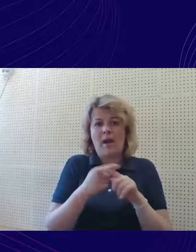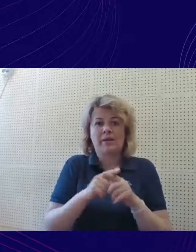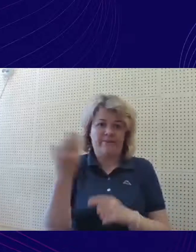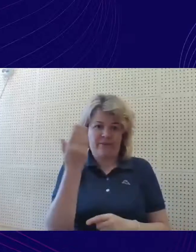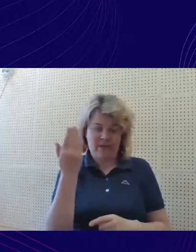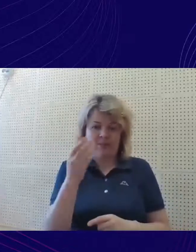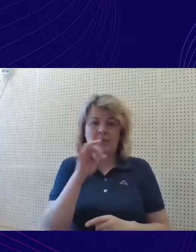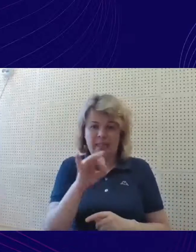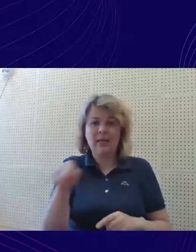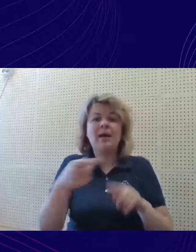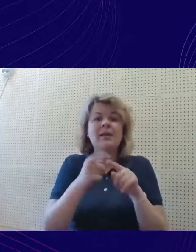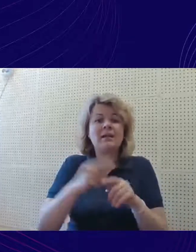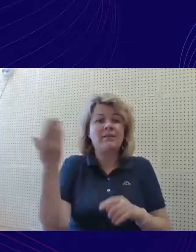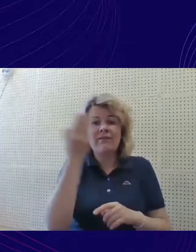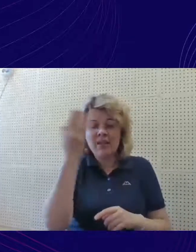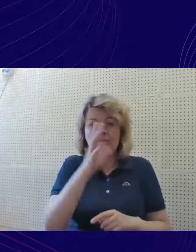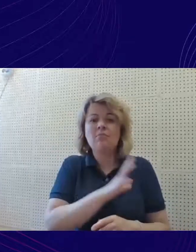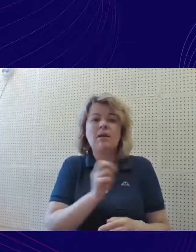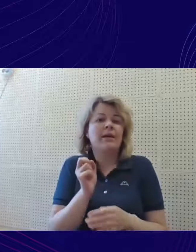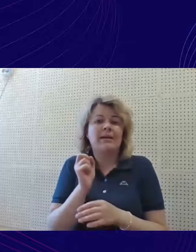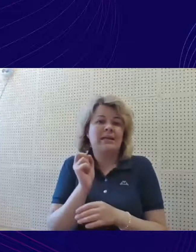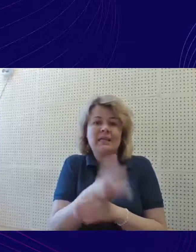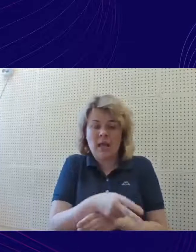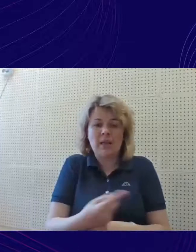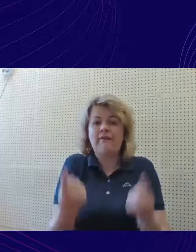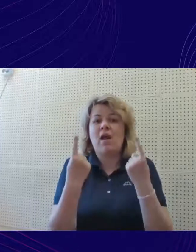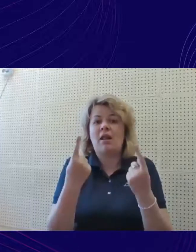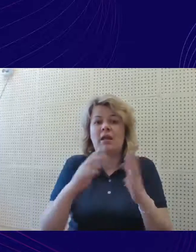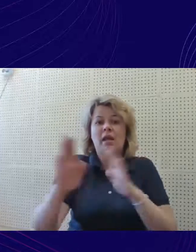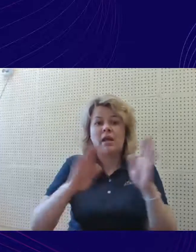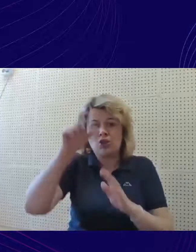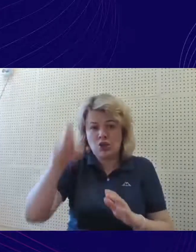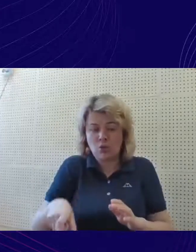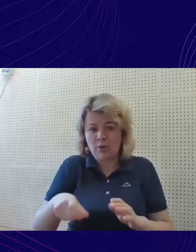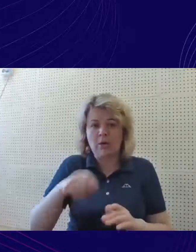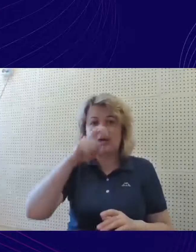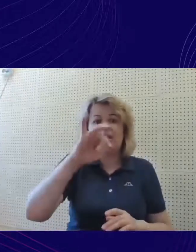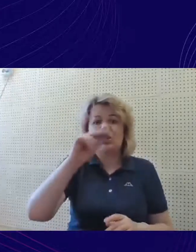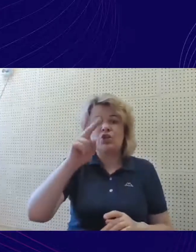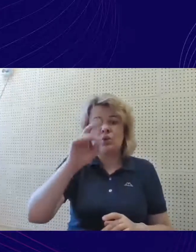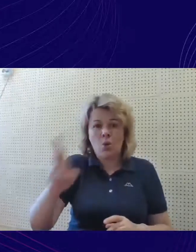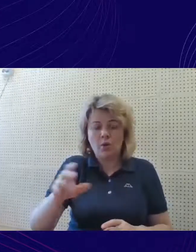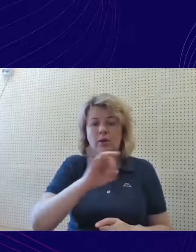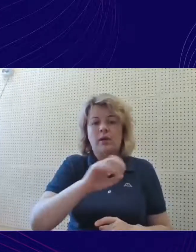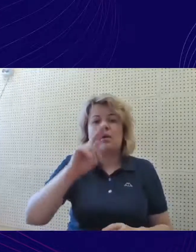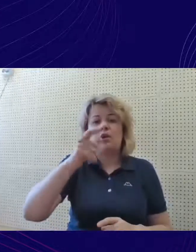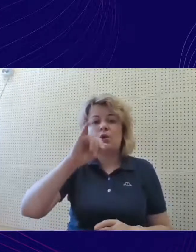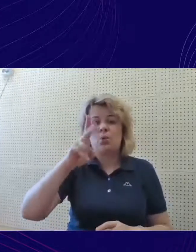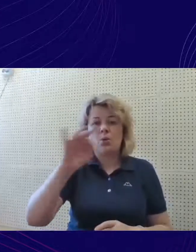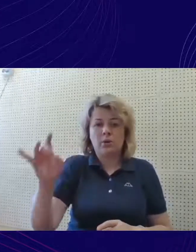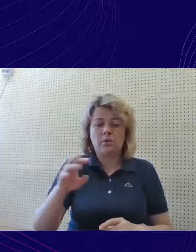такие великие, вошедшие в историю режиссеры, как Хичкок и Кьюкор, которые каждый из